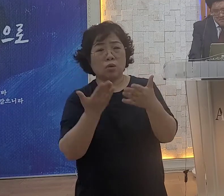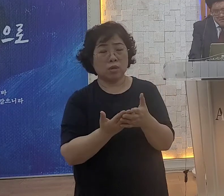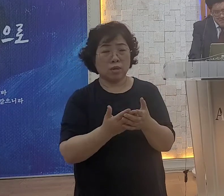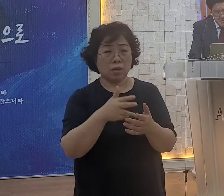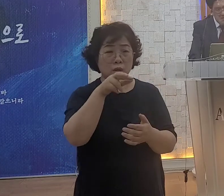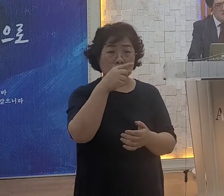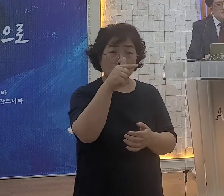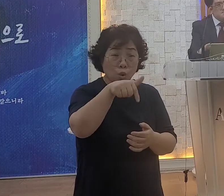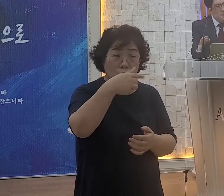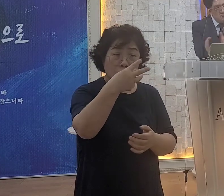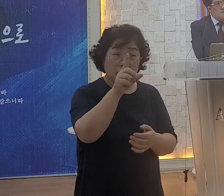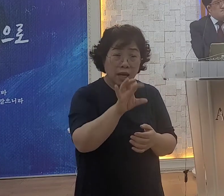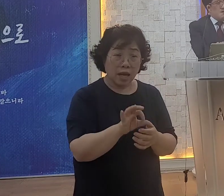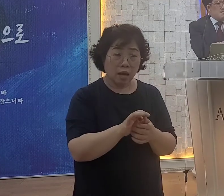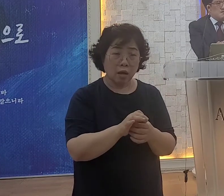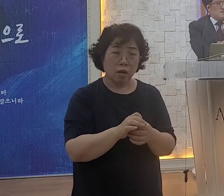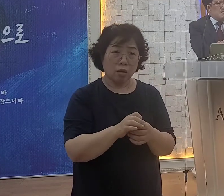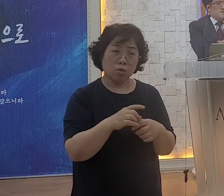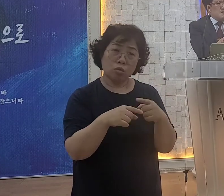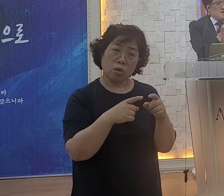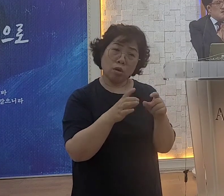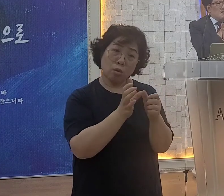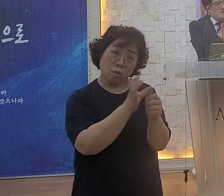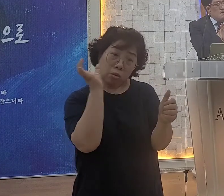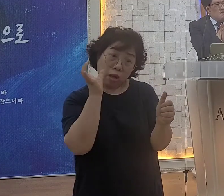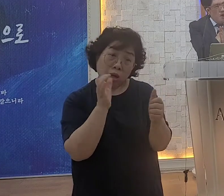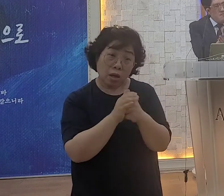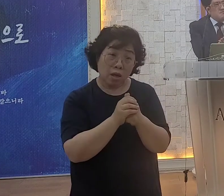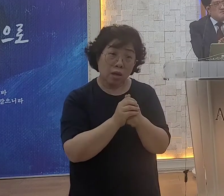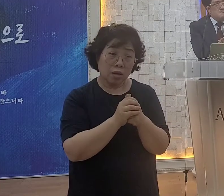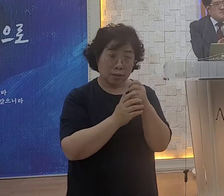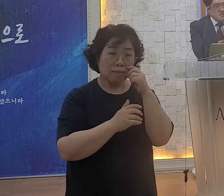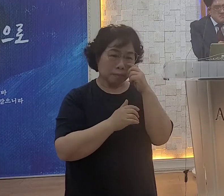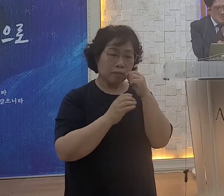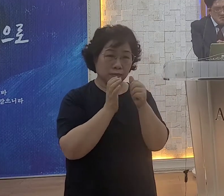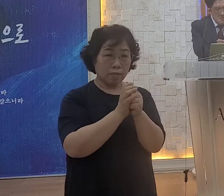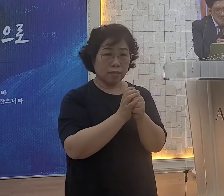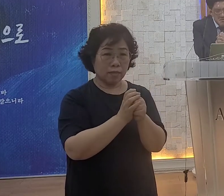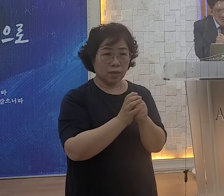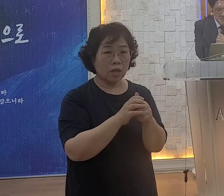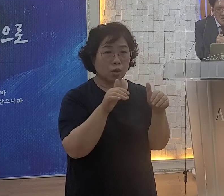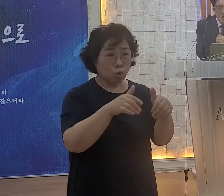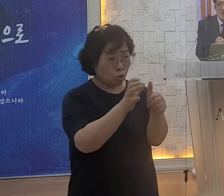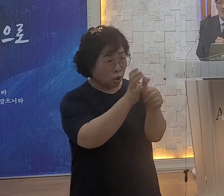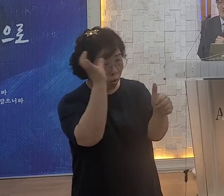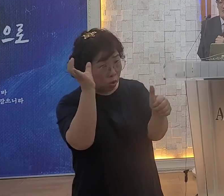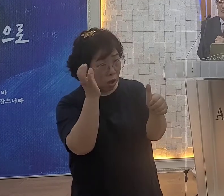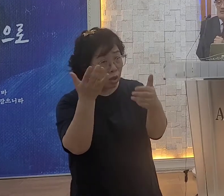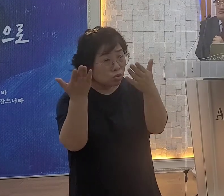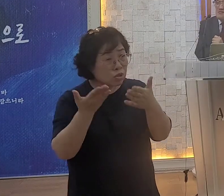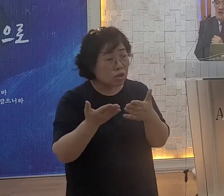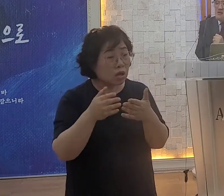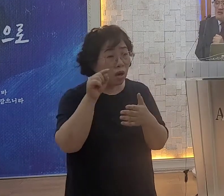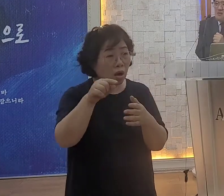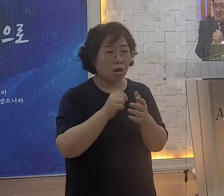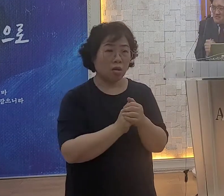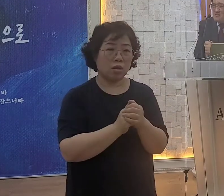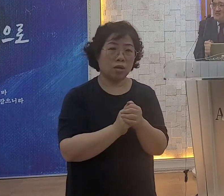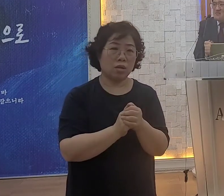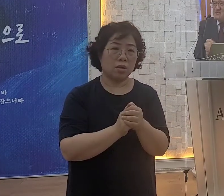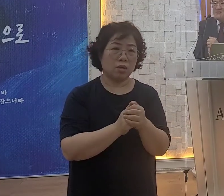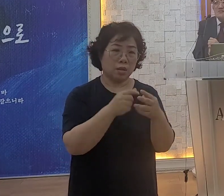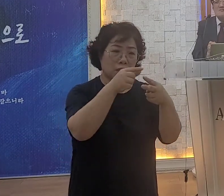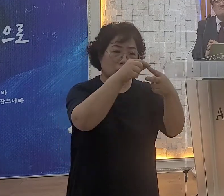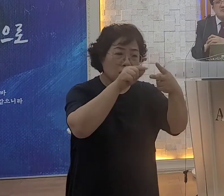그래서 그 속량과 그 화목제물 되심을 믿는 자가 하나님의